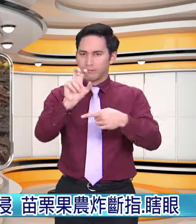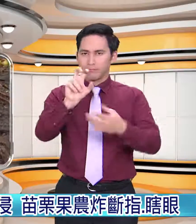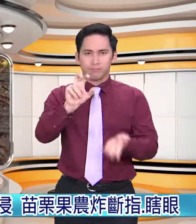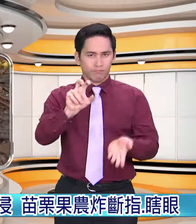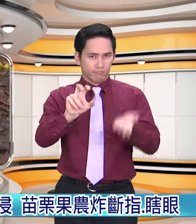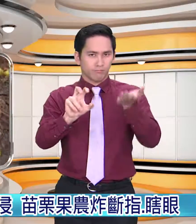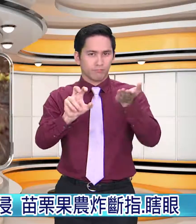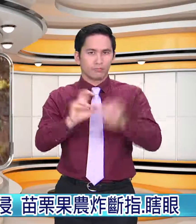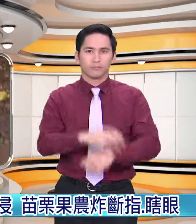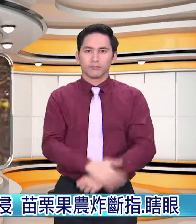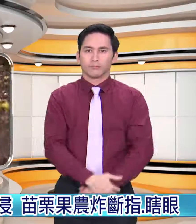超过了70%。